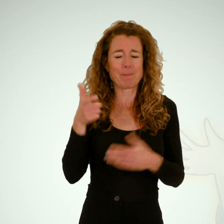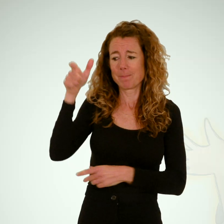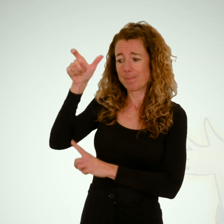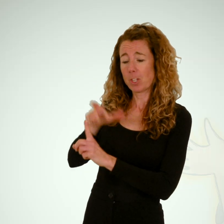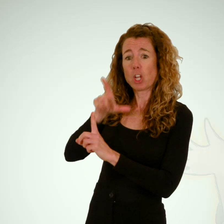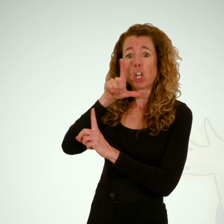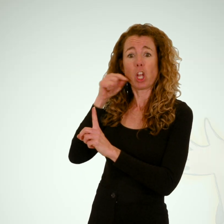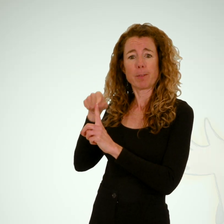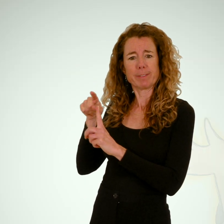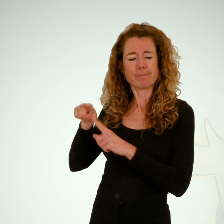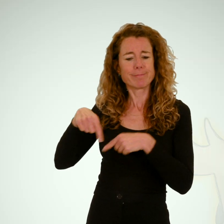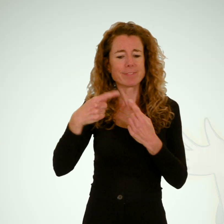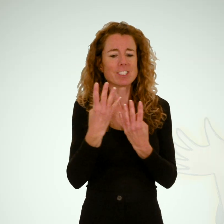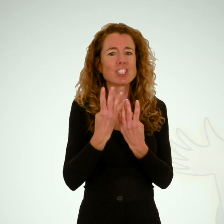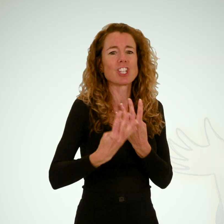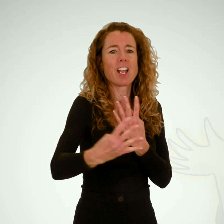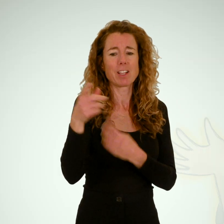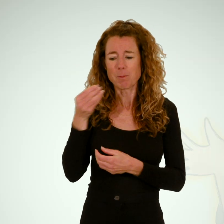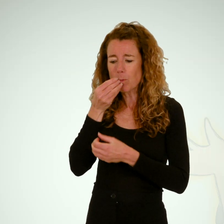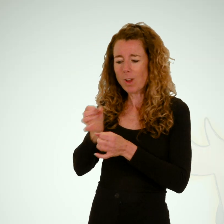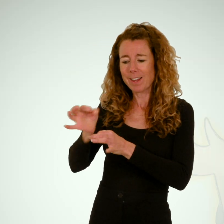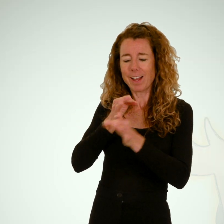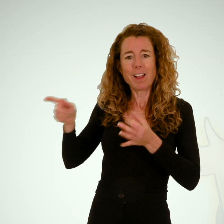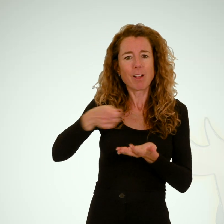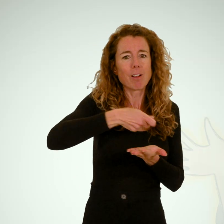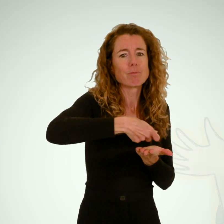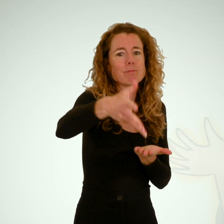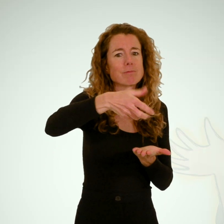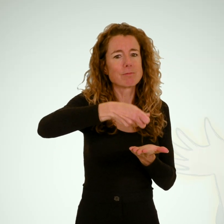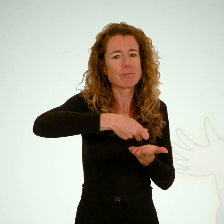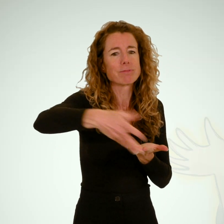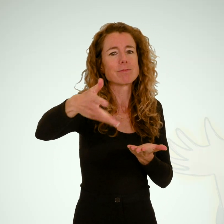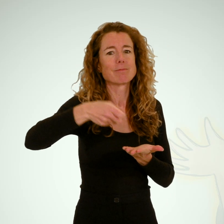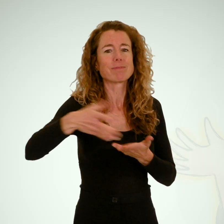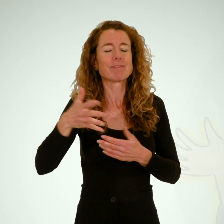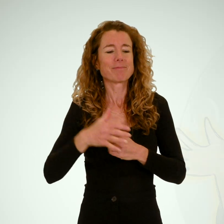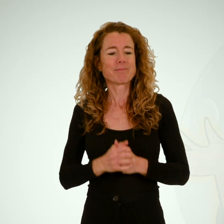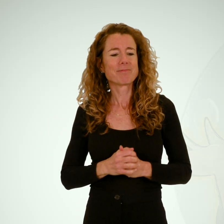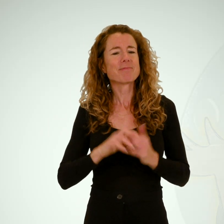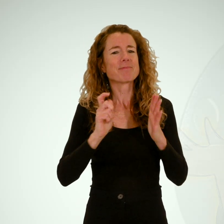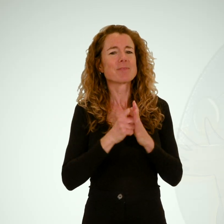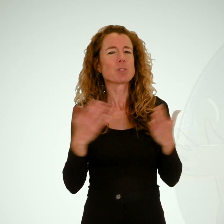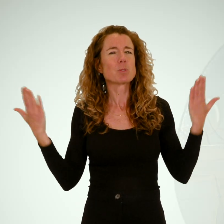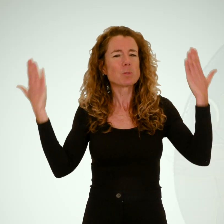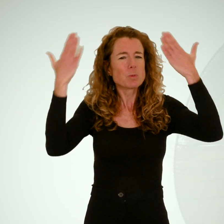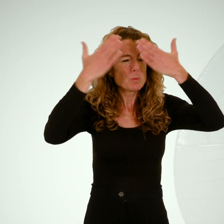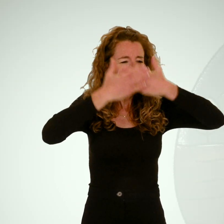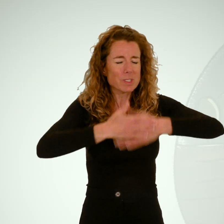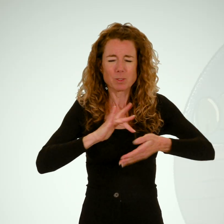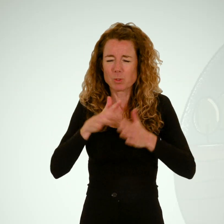ceci. Un homme a semé du bon grain dans son champ. Une nuit, pendant que